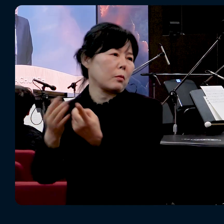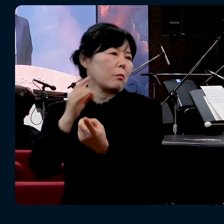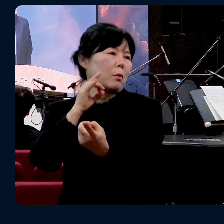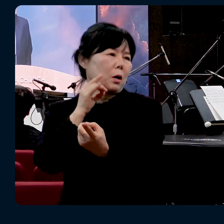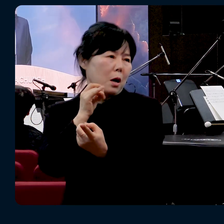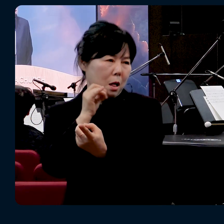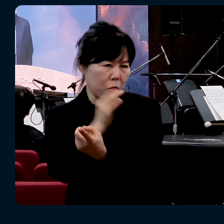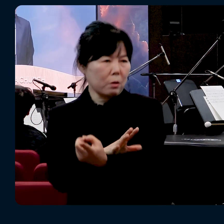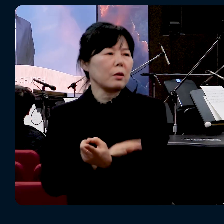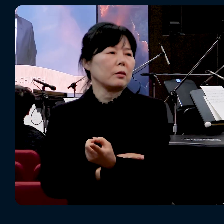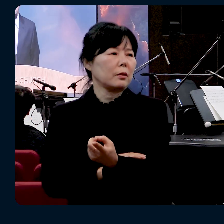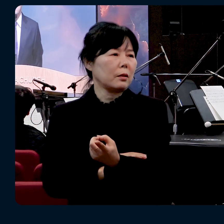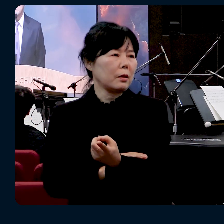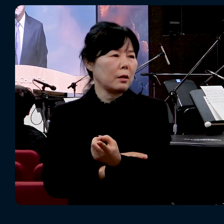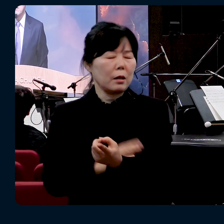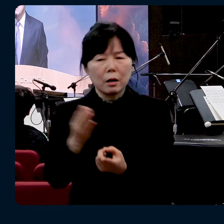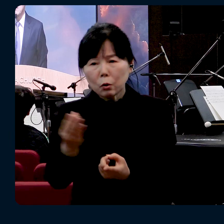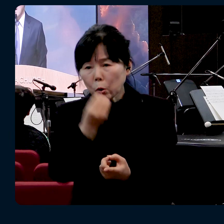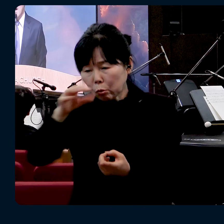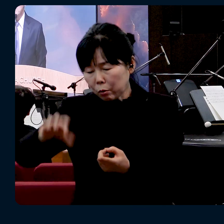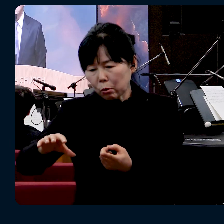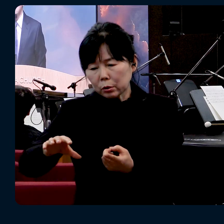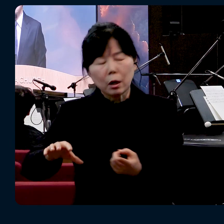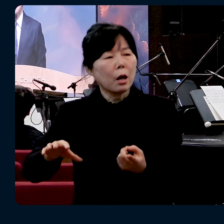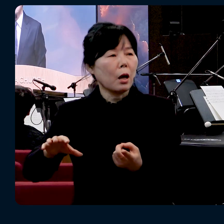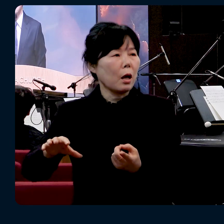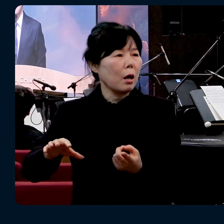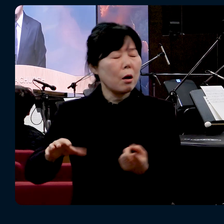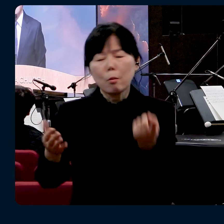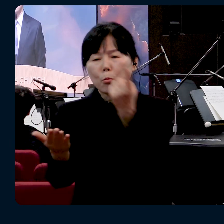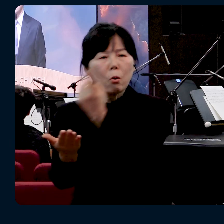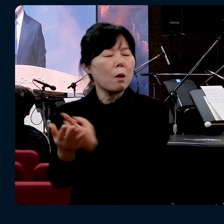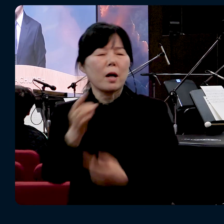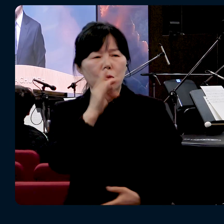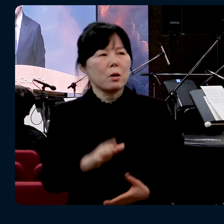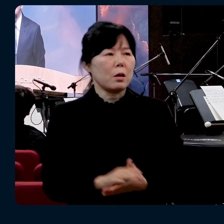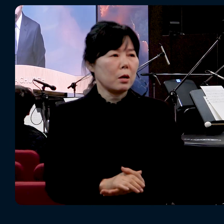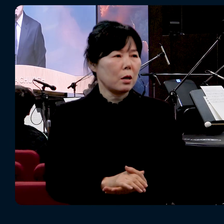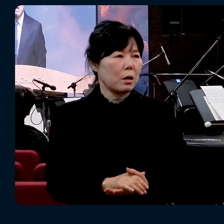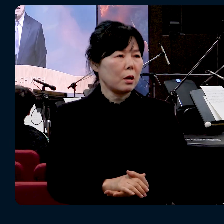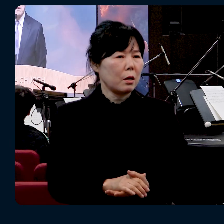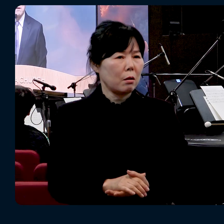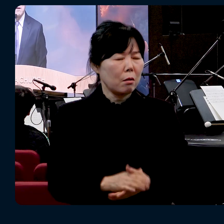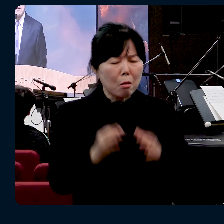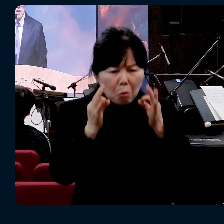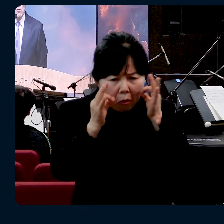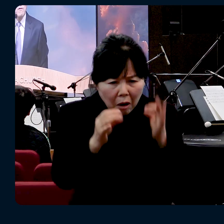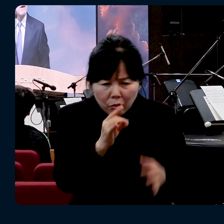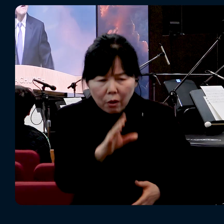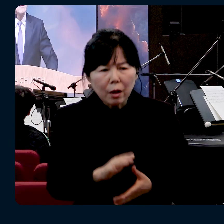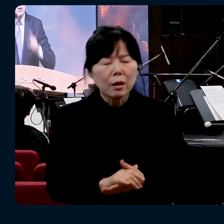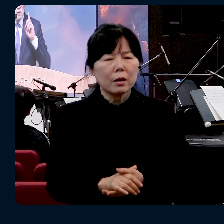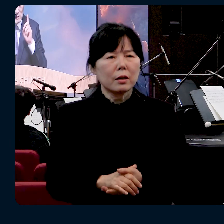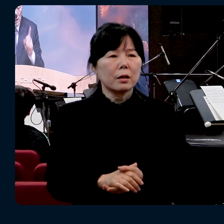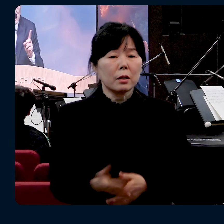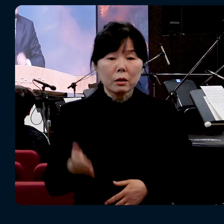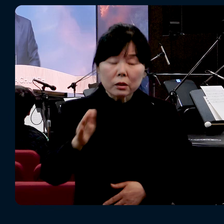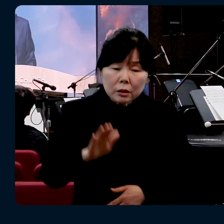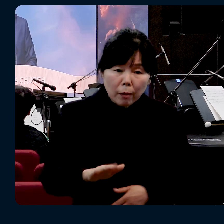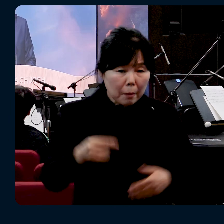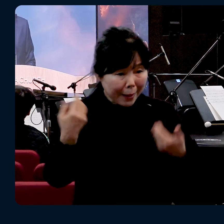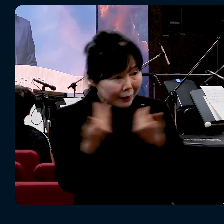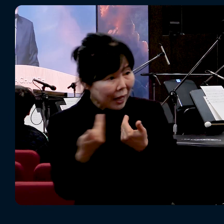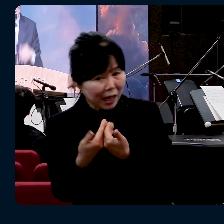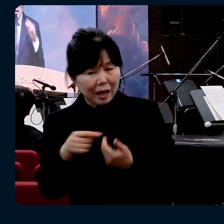곳에 설 수가 없으니까 안타까운 인생이에요. 아무리 살아도 그 인생은 거룩한 곳에 설 수가 없으니까. 자, 그런데